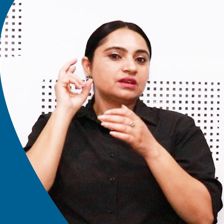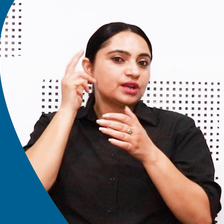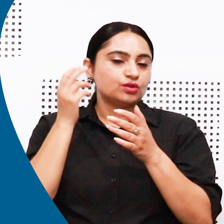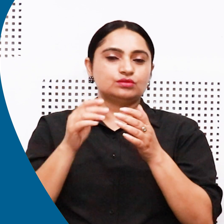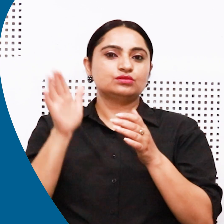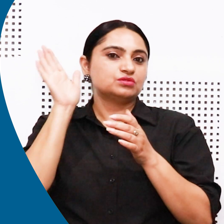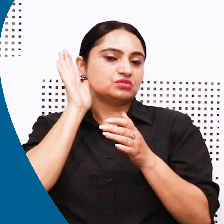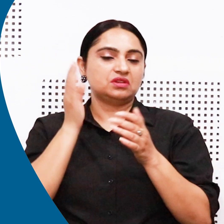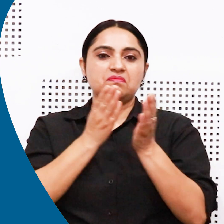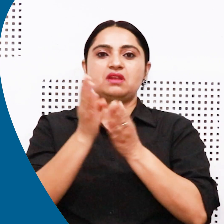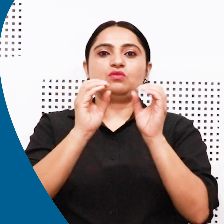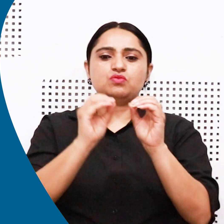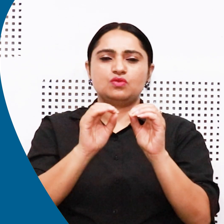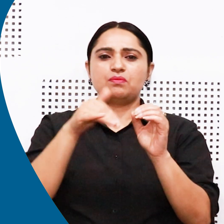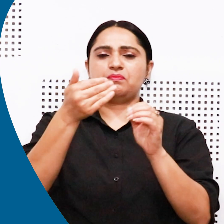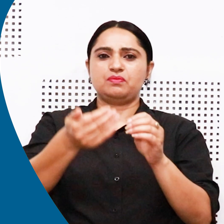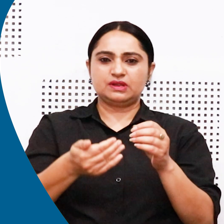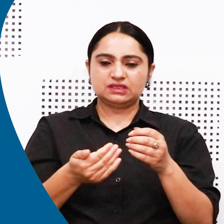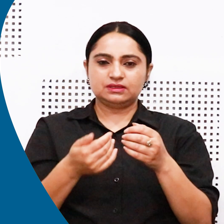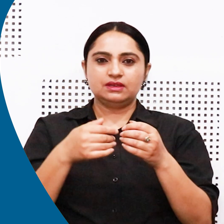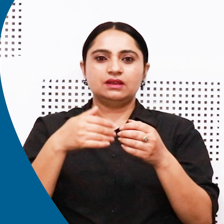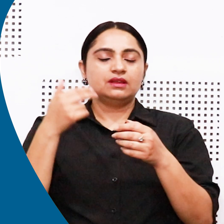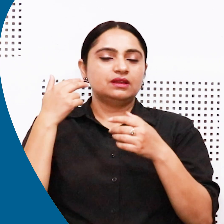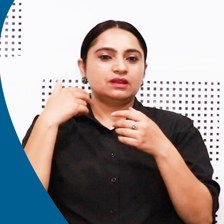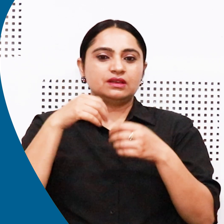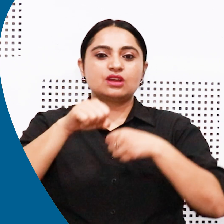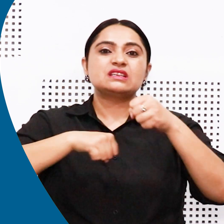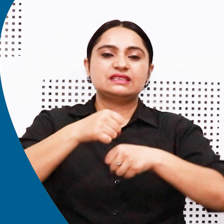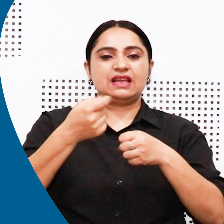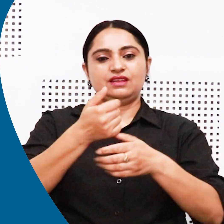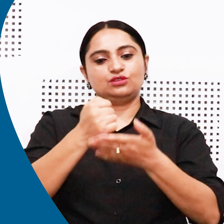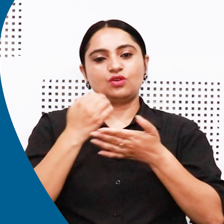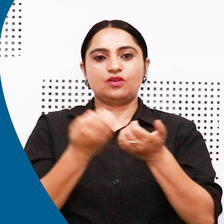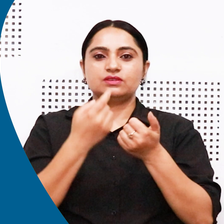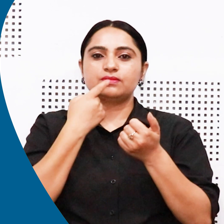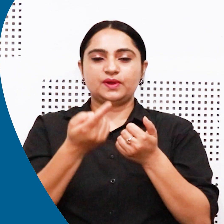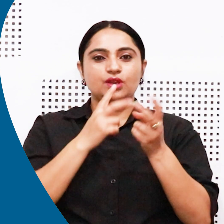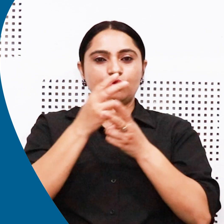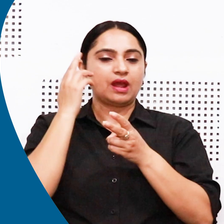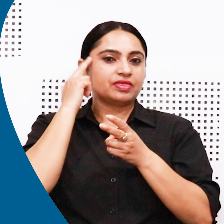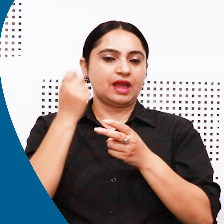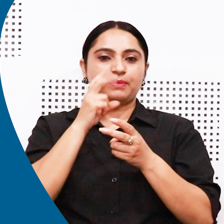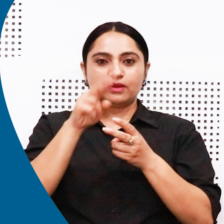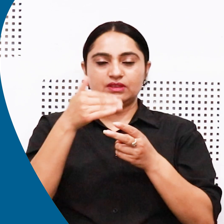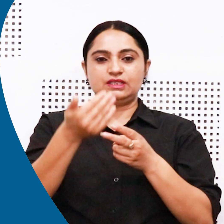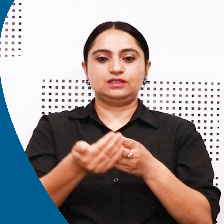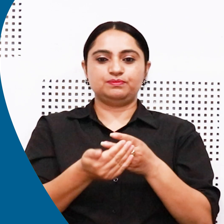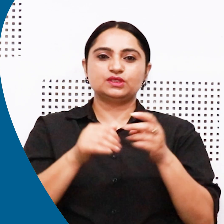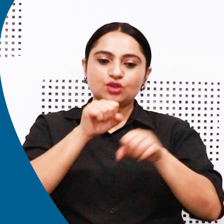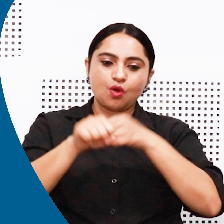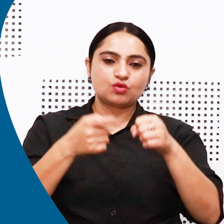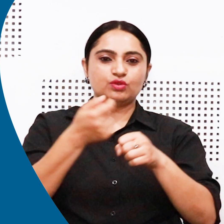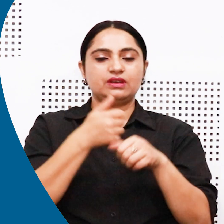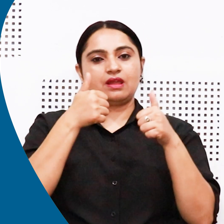किन्नका लागि सहयोग गर्छ भन्ने खबर रेडियो हुँदै साथीभाइले पनि सुनाए। त्यसपछि अटो किनेर राम्रो आम्दानी